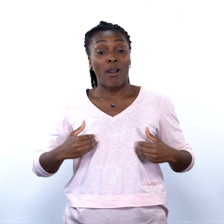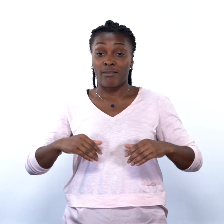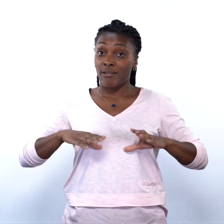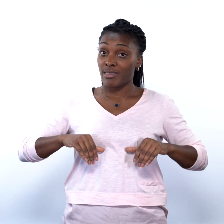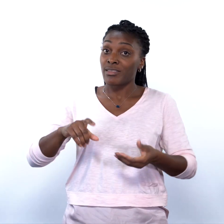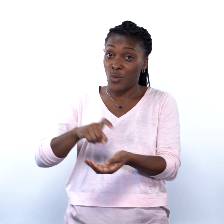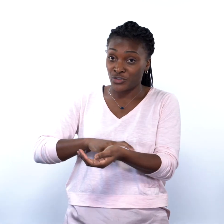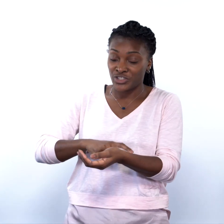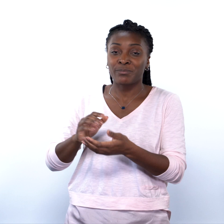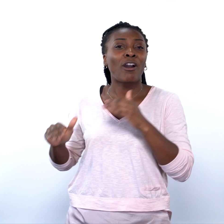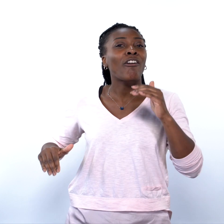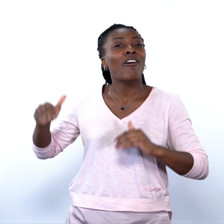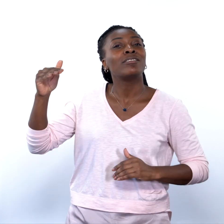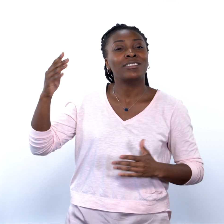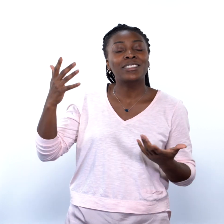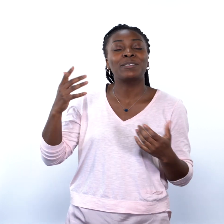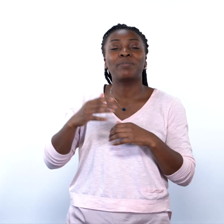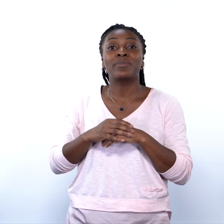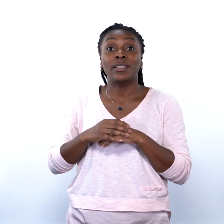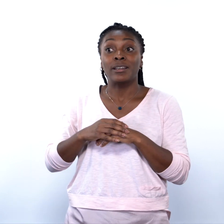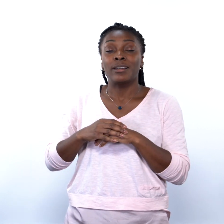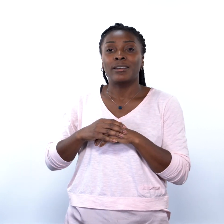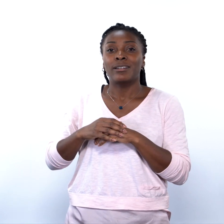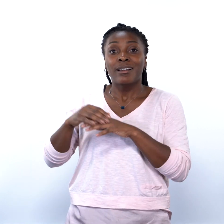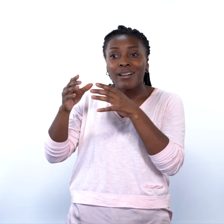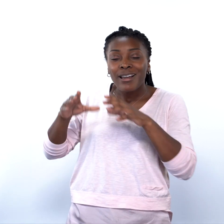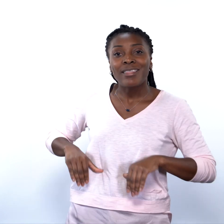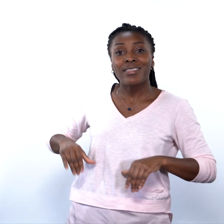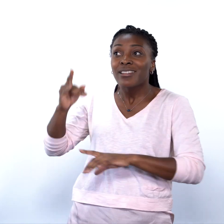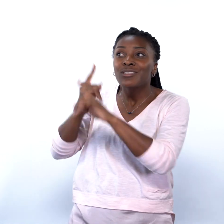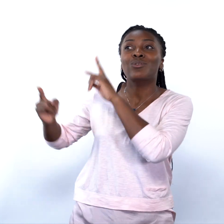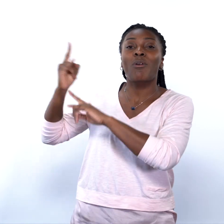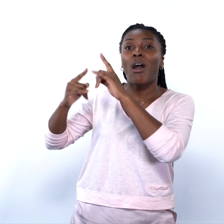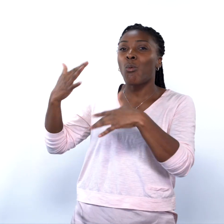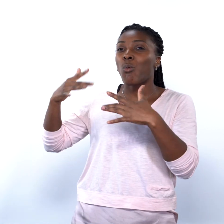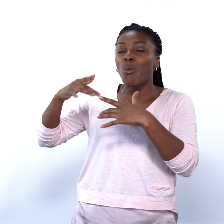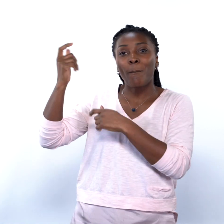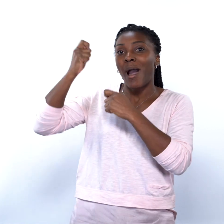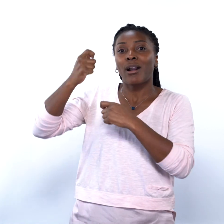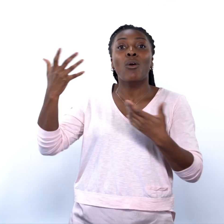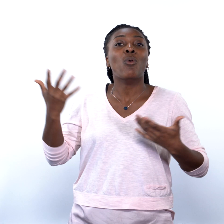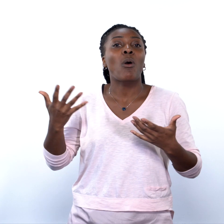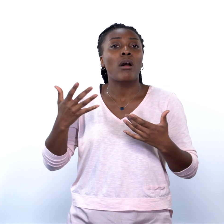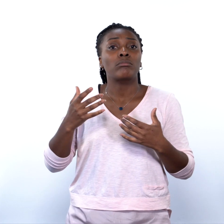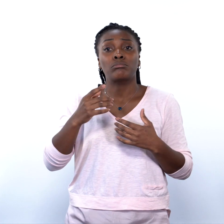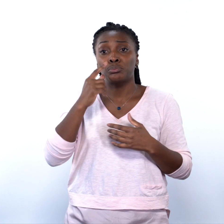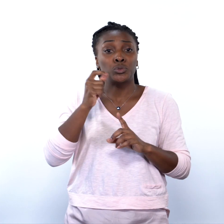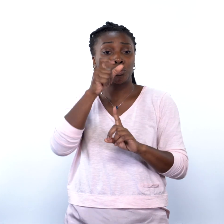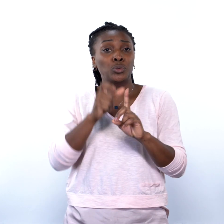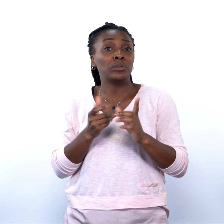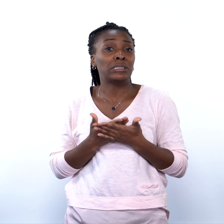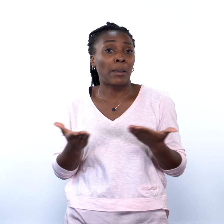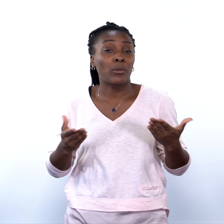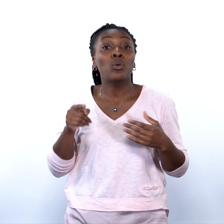et j'ai vécu au Canada. Il y a une histoire qui a marqué vraiment l'histoire même du Canada et même toute l'économie canadienne. C'est l'histoire d'un simple petit monsieur qui